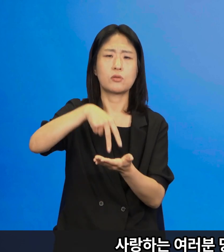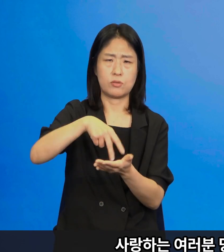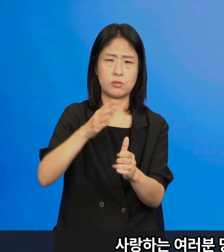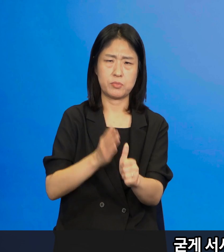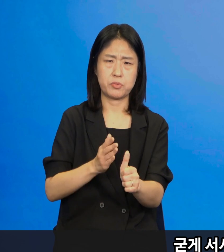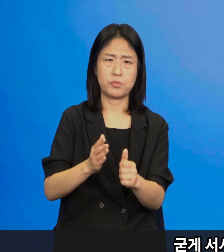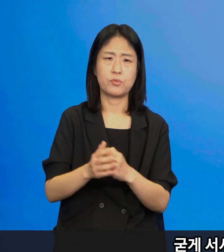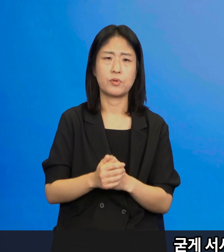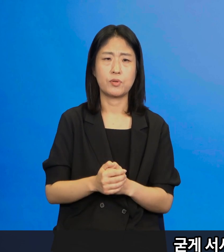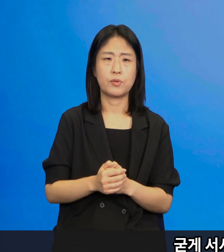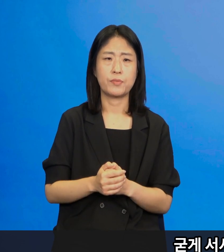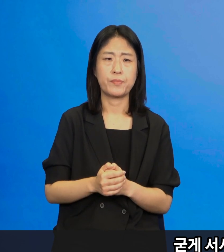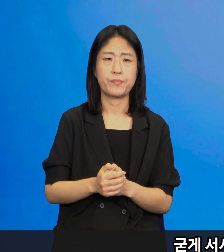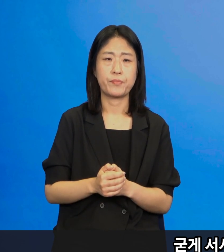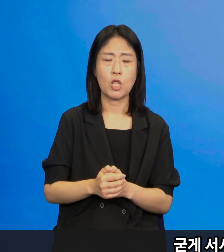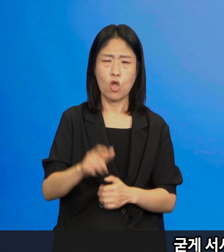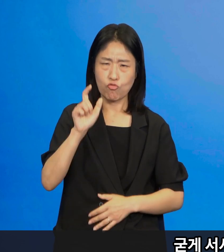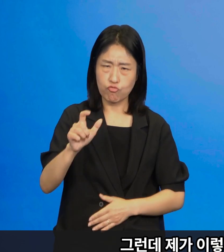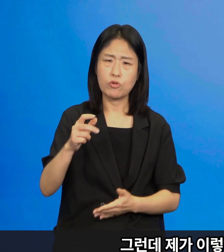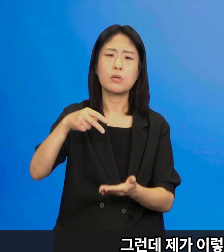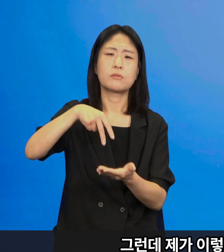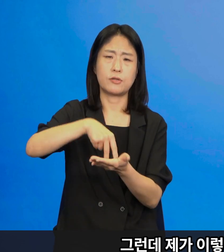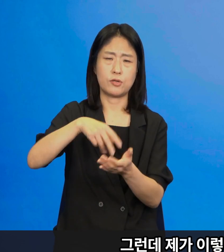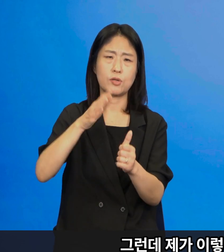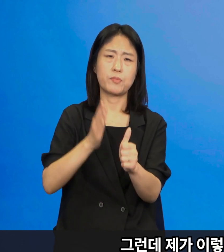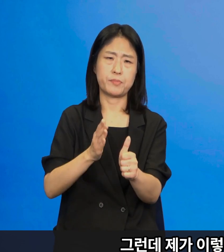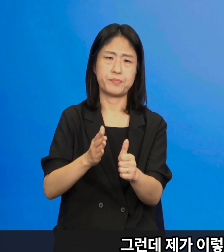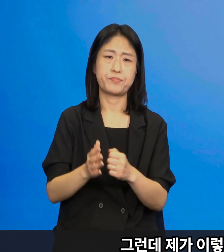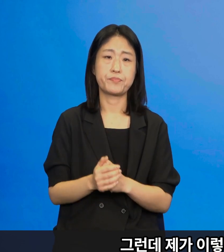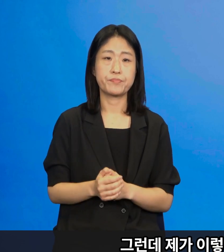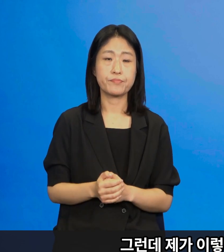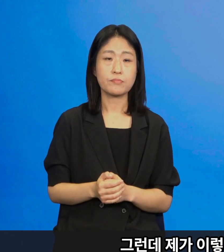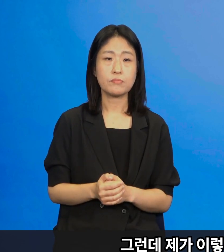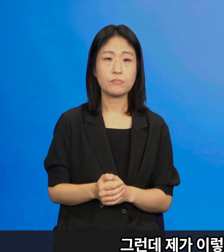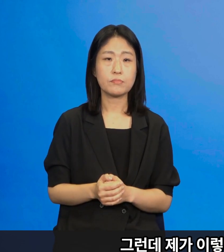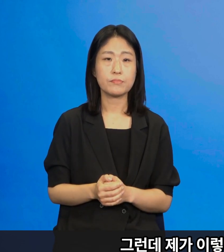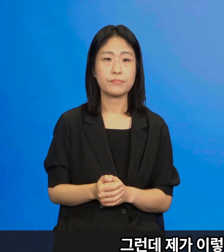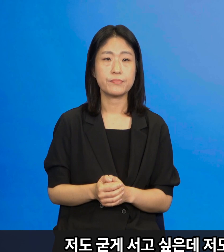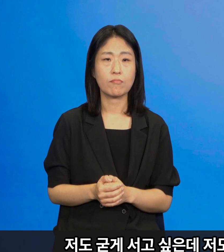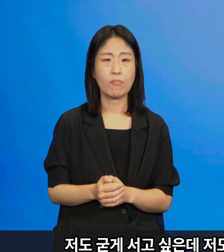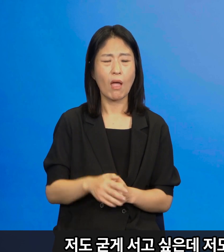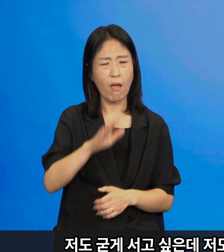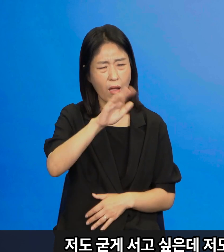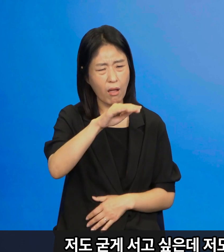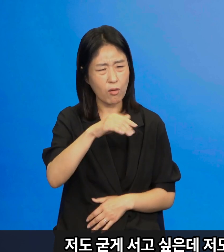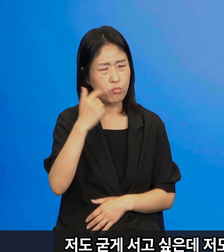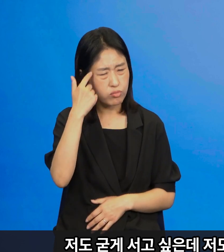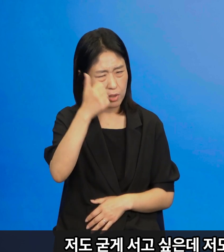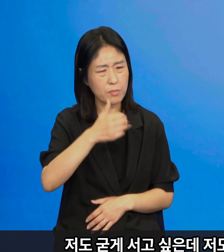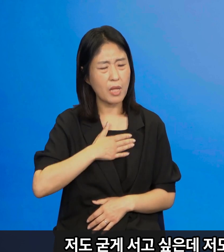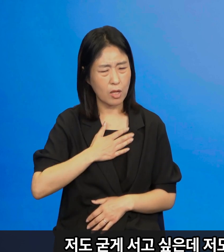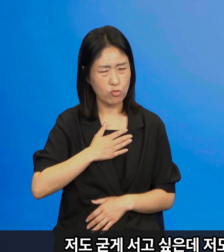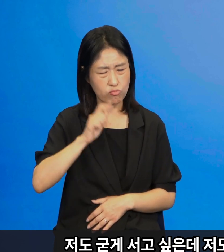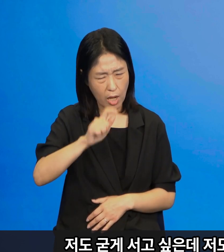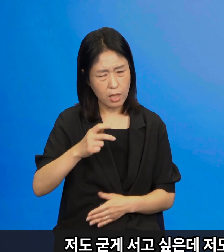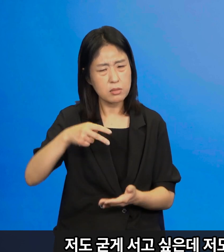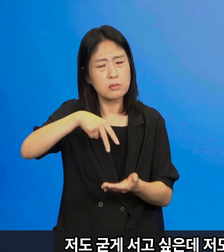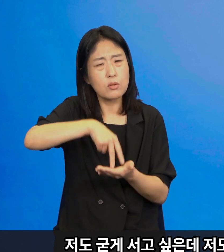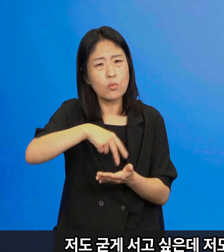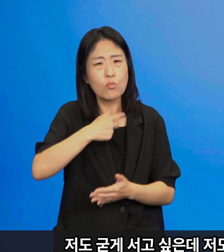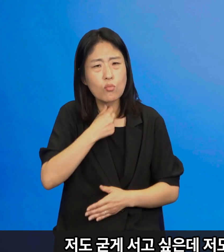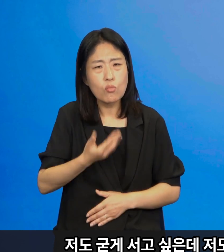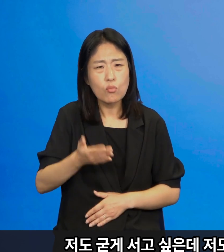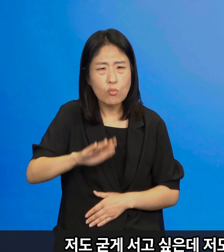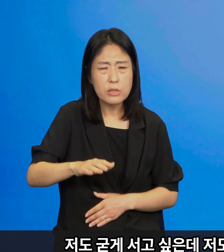바랍니다. 굳게 서시기를 바라요. 그런데 제가 이렇게 권면드리면, 아유 목사님, 저도 굳게 서고 싶은데,